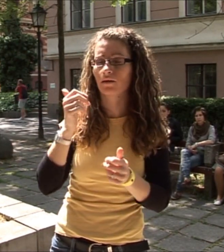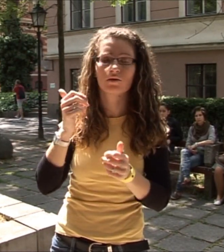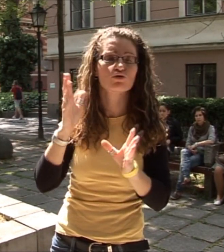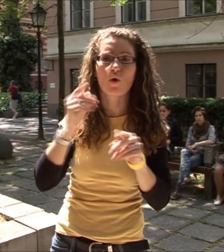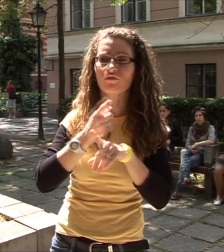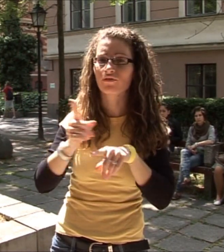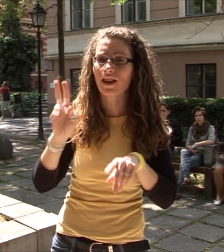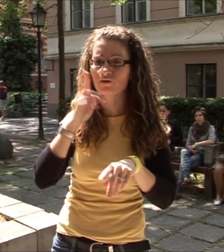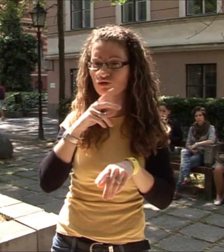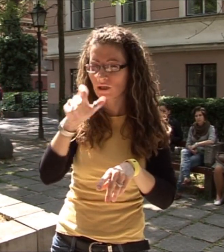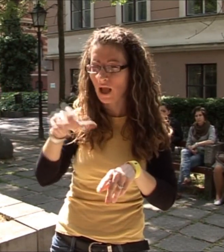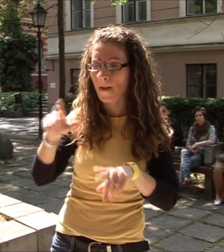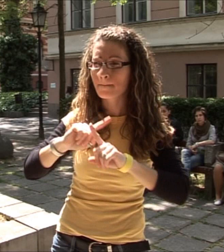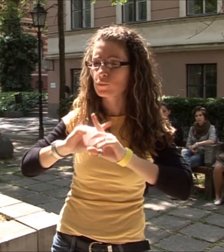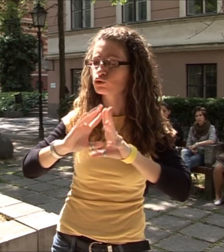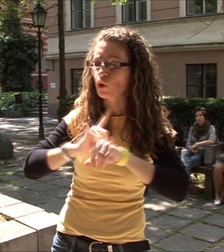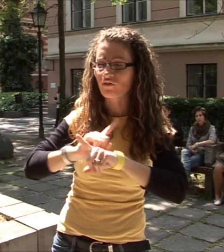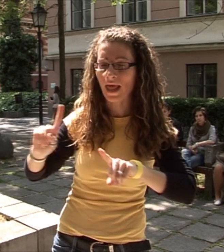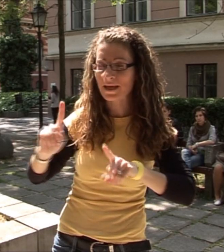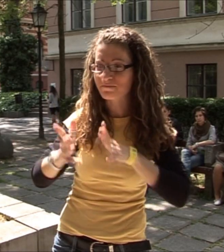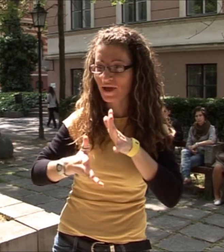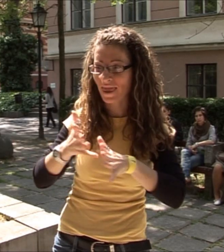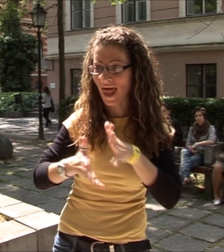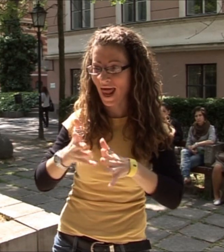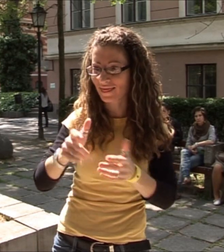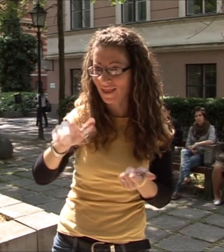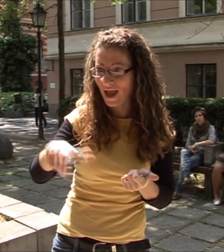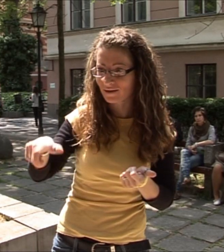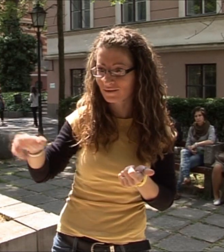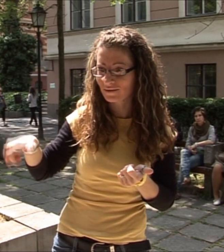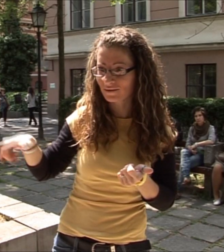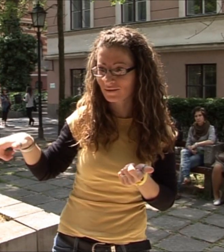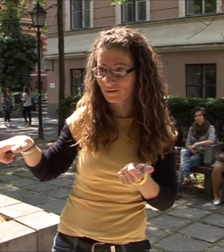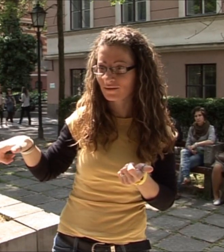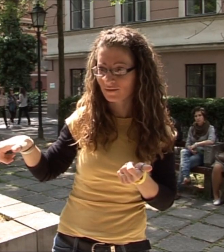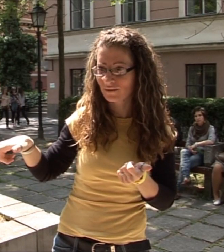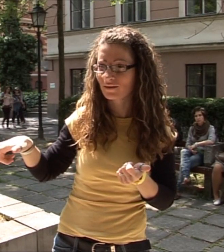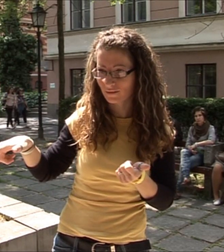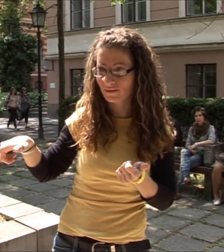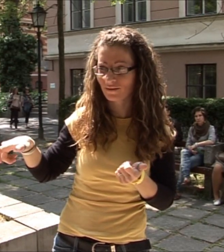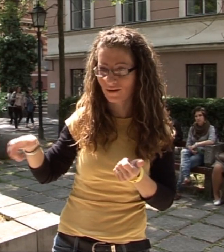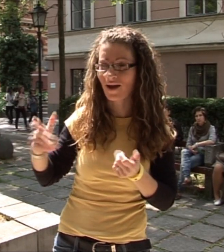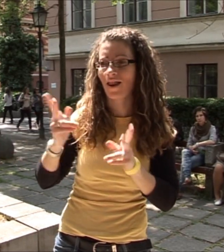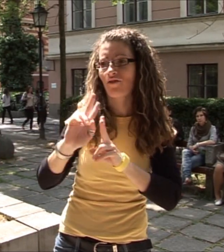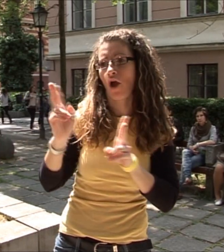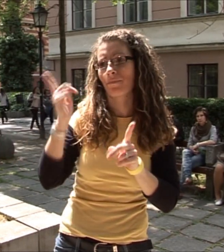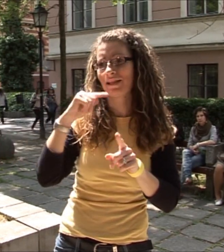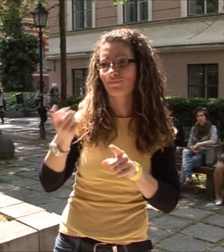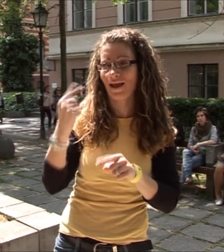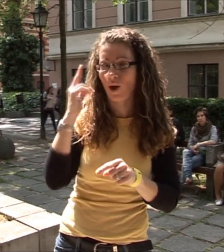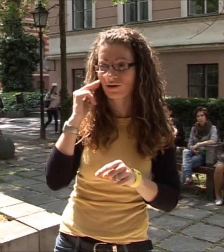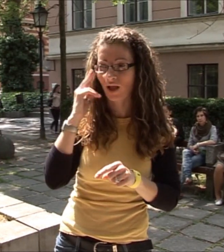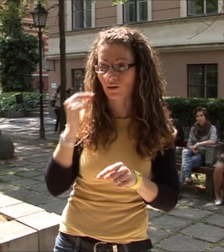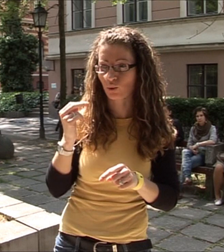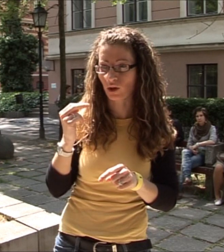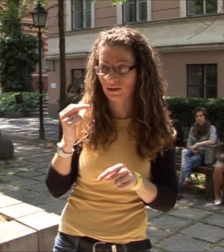megtanulni sokféle sziket van sokféle jelnyelv típus van jelnyelv van van